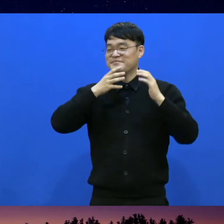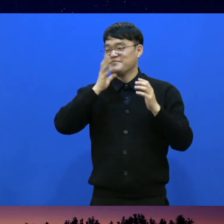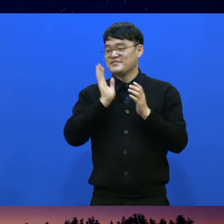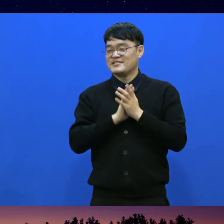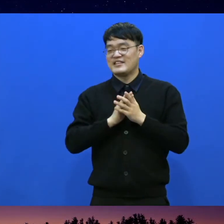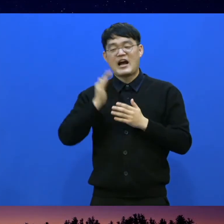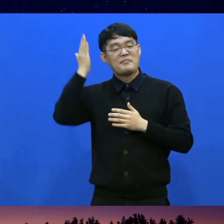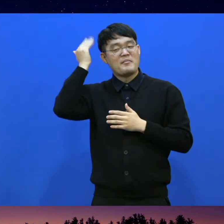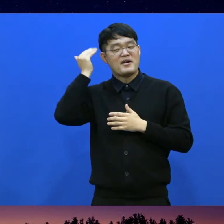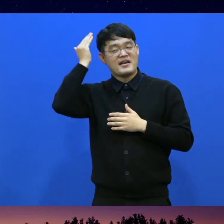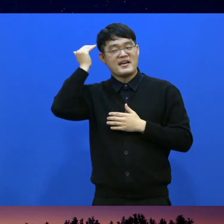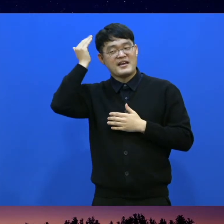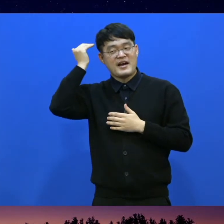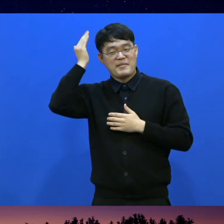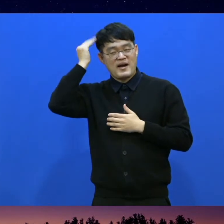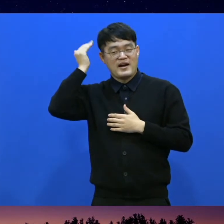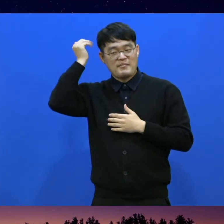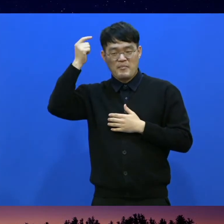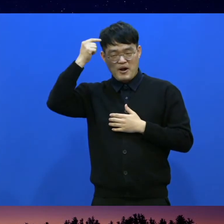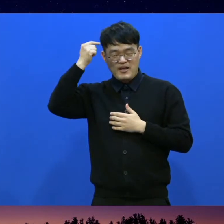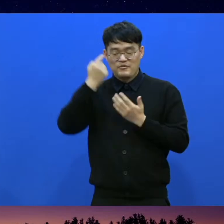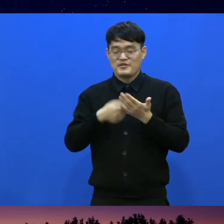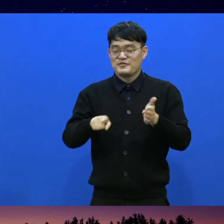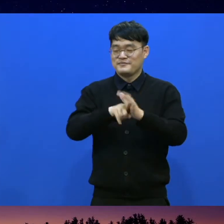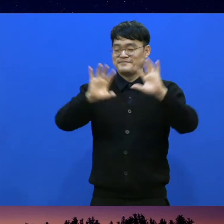까만 머리를 위해서